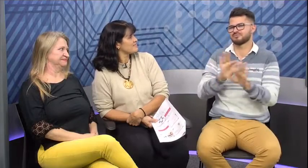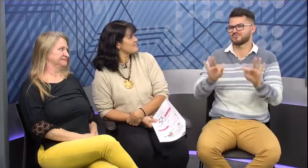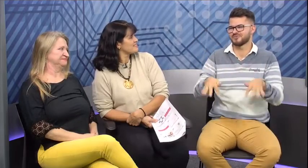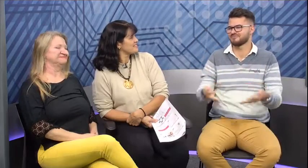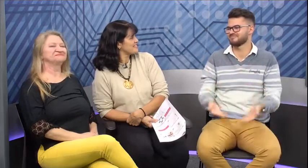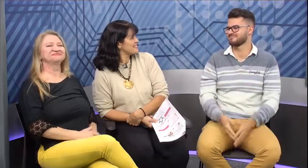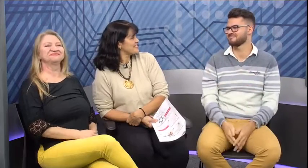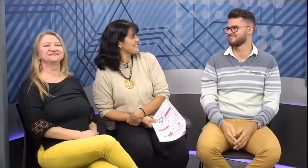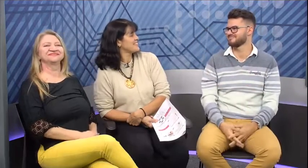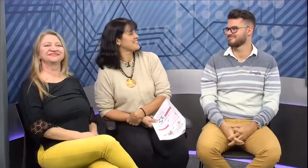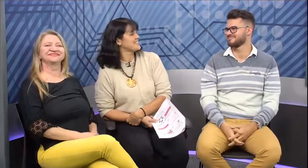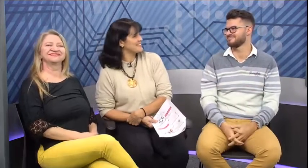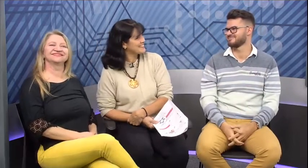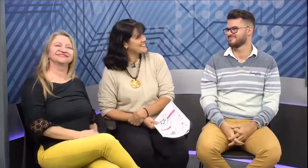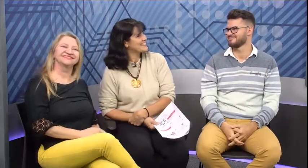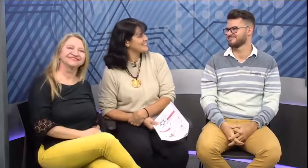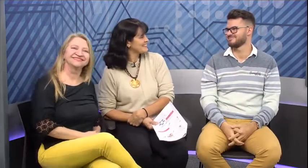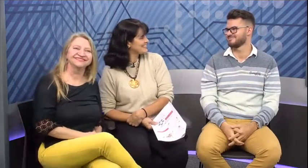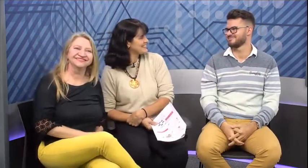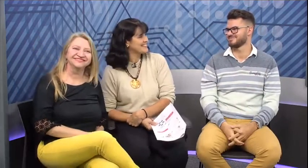segundo colegial lá, né? Enfim, terminei.